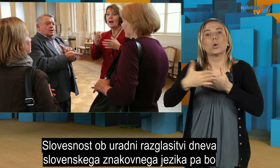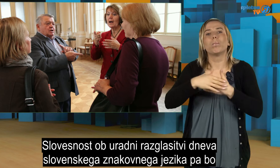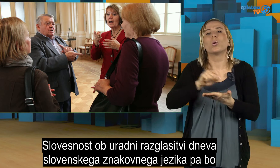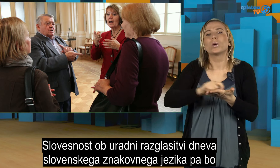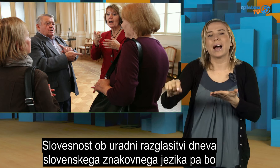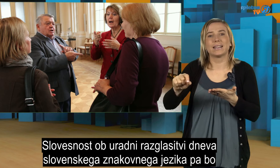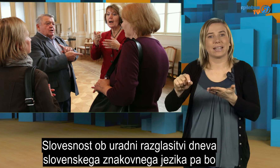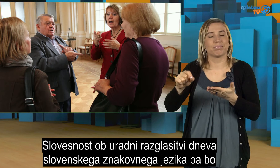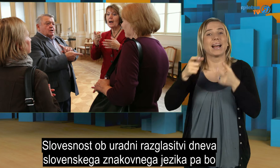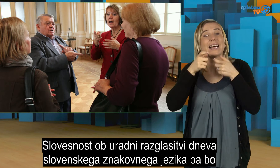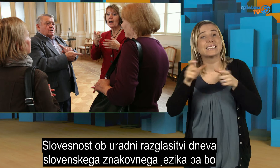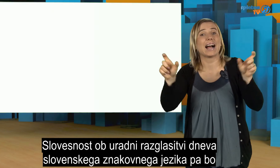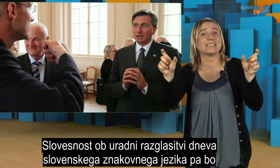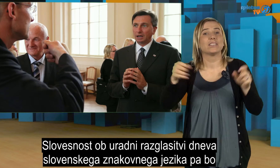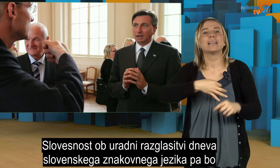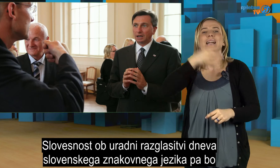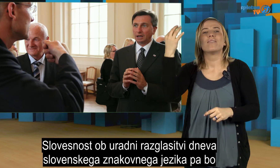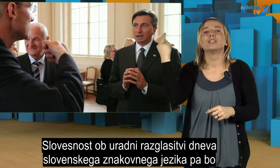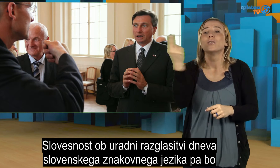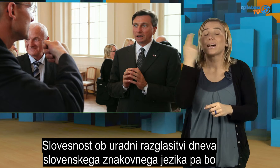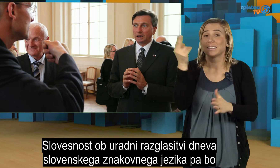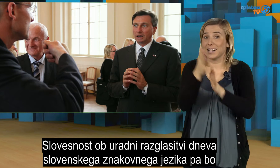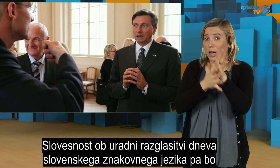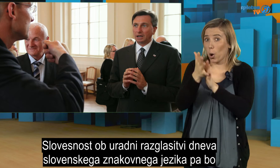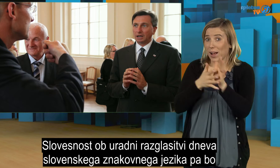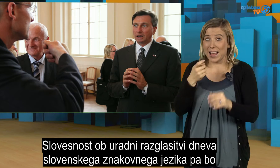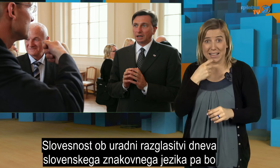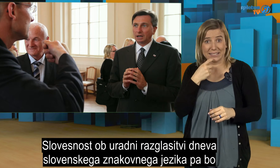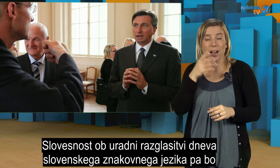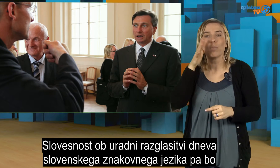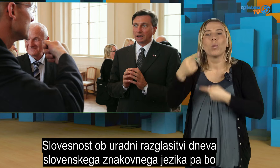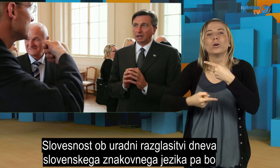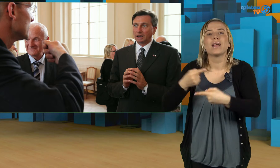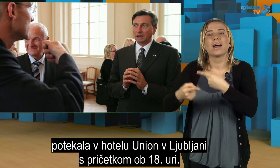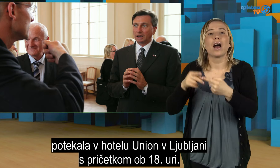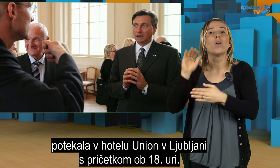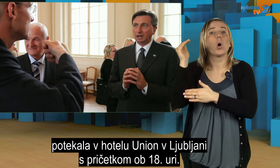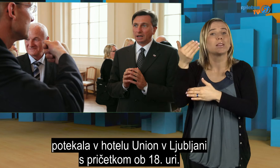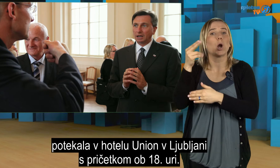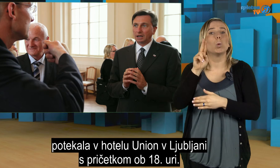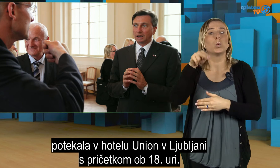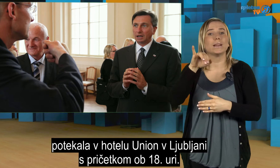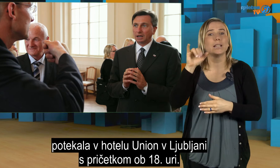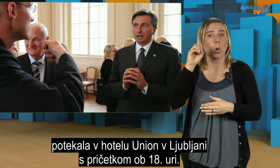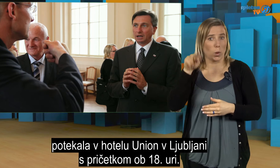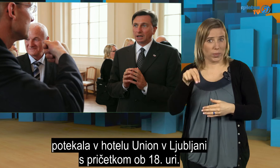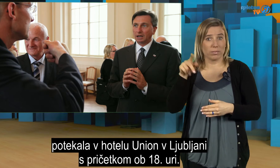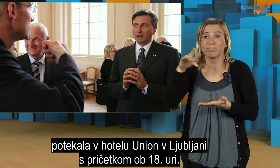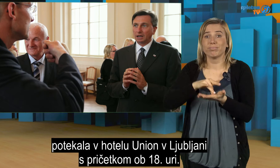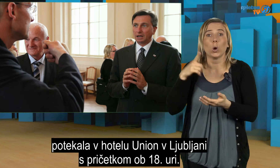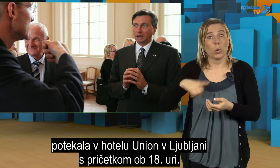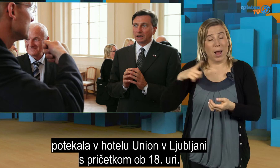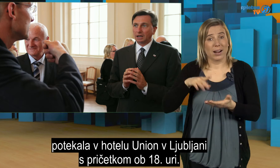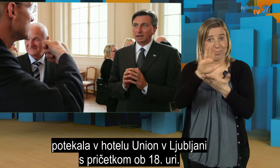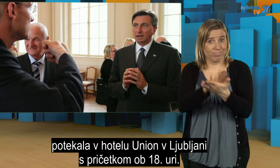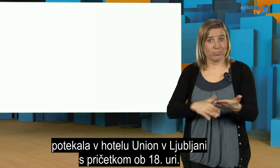Slovesnost ob uradni razglasitvi Dneva slovenskega znakovnega jezika pa bo potekala v hotelu Union v Ljubljani s pričetkom ob